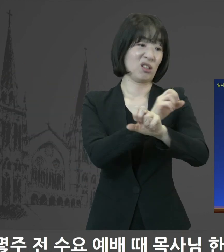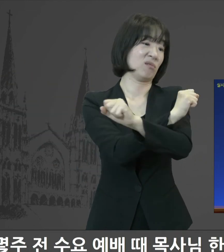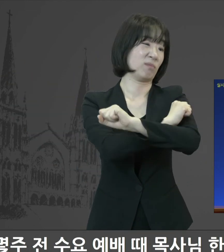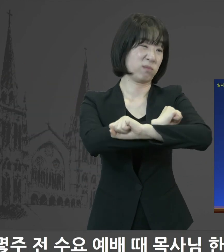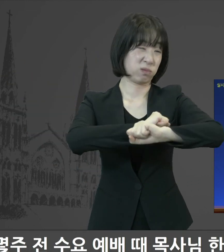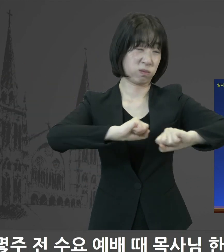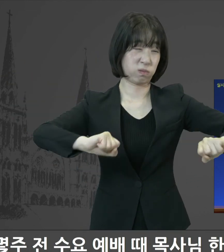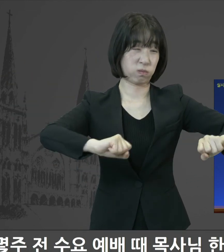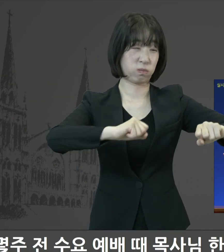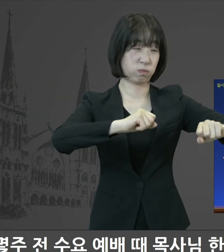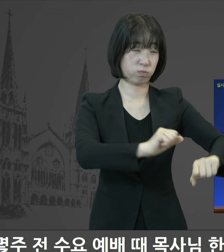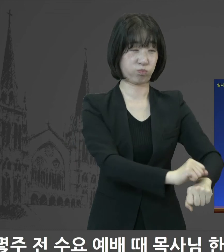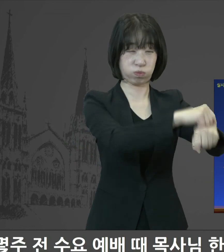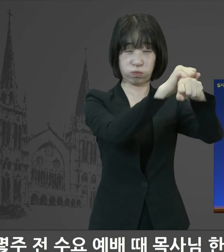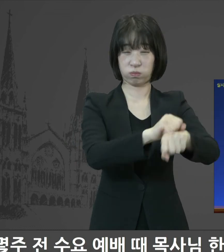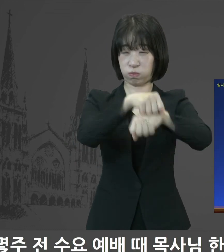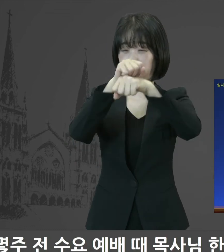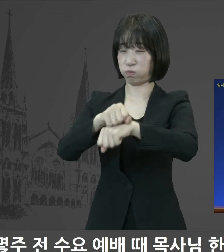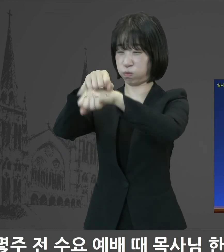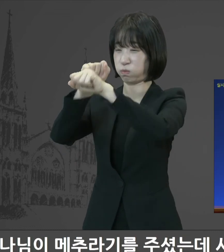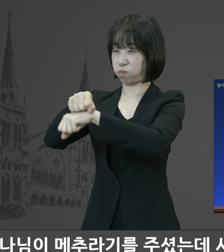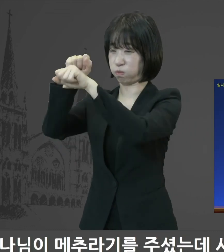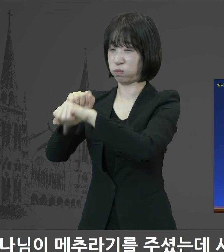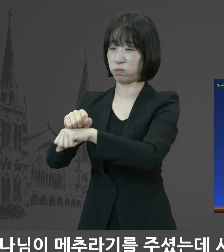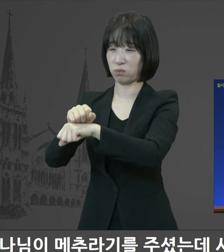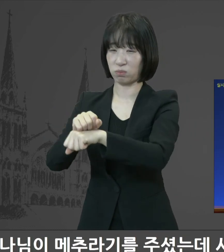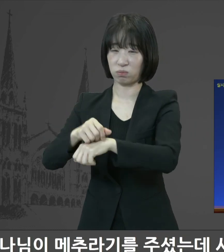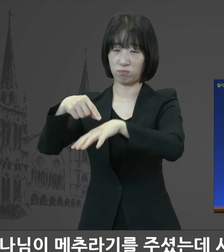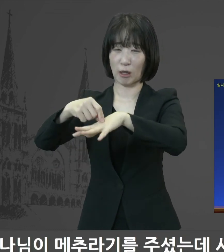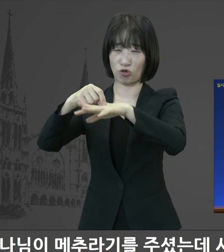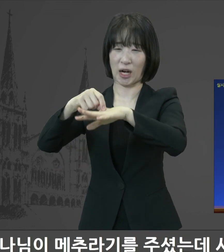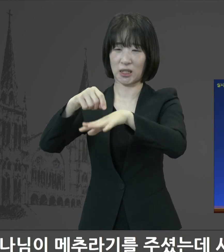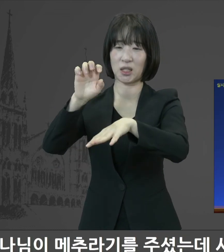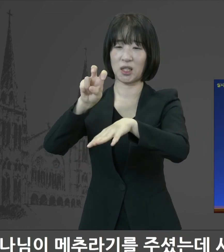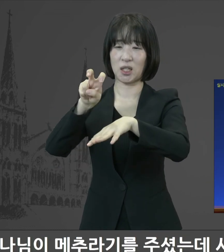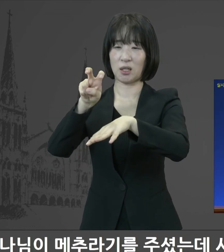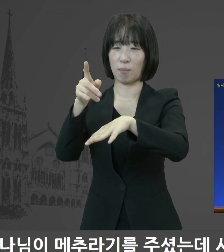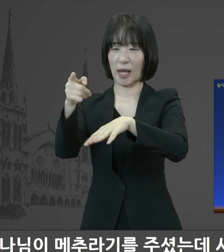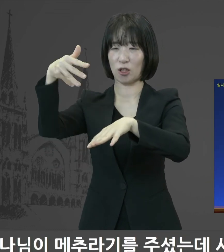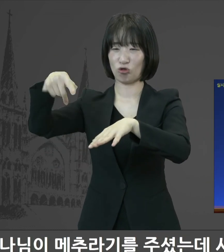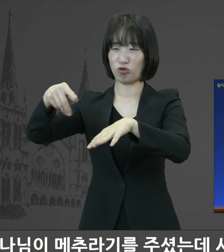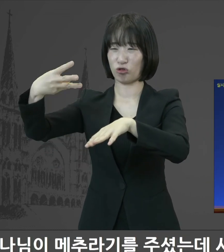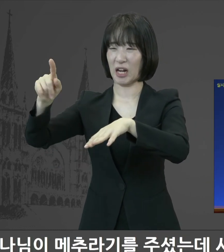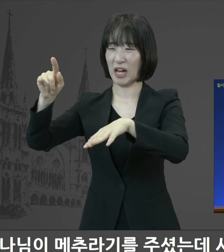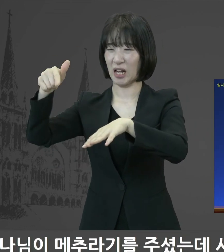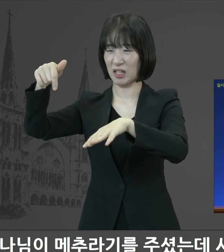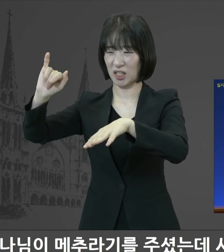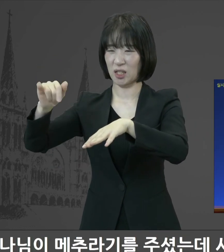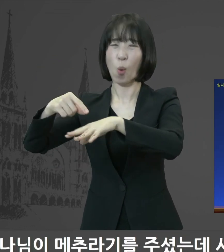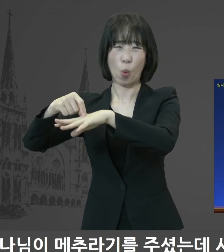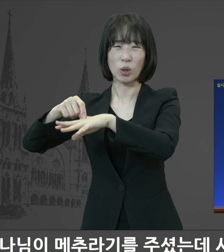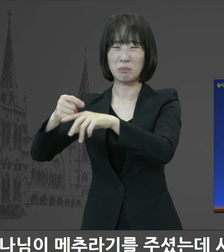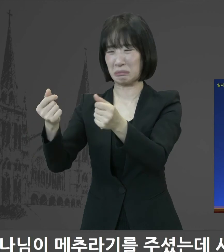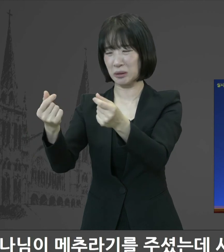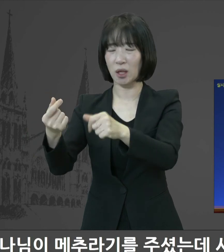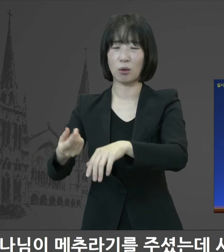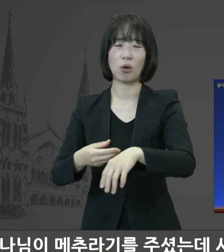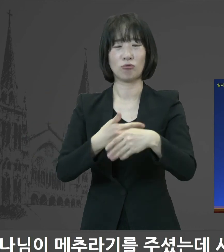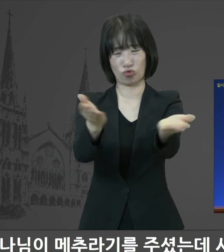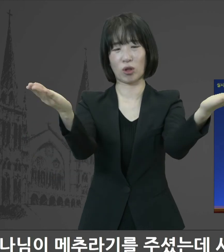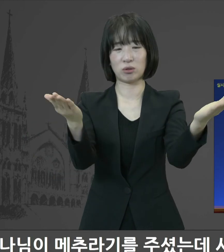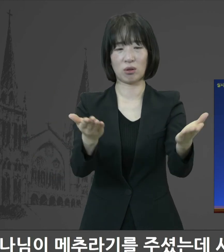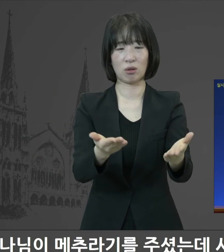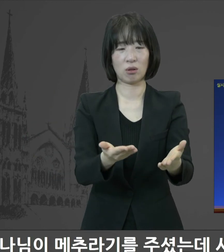이렇게 쌓이도록, 수북 쌓이도록 그냥 메추라기 채를 그냥 때를 갖다 그냥 쭉 몰아다 그냥 다 주셨어요.